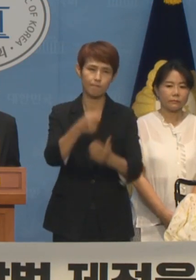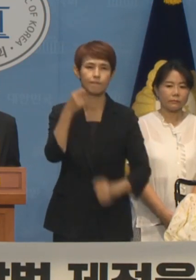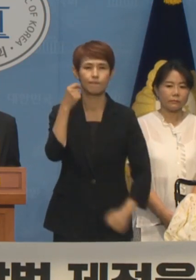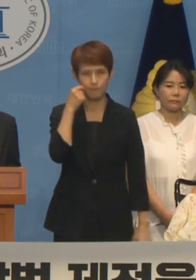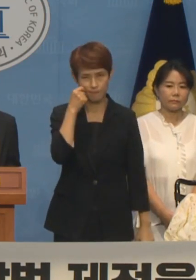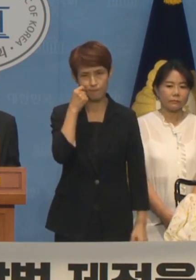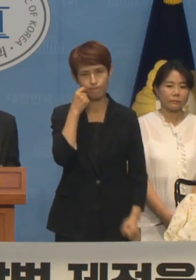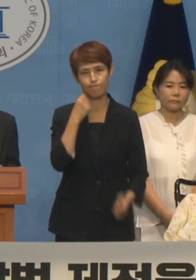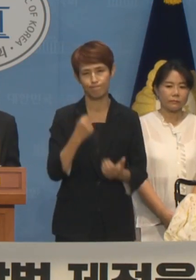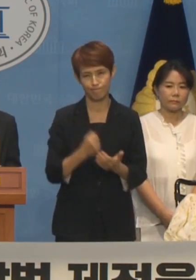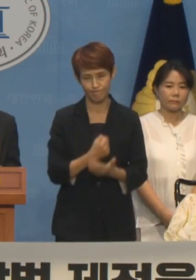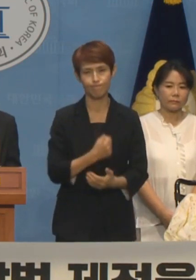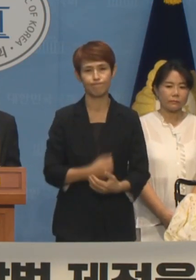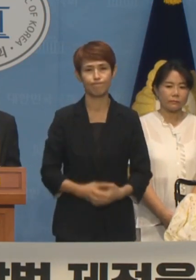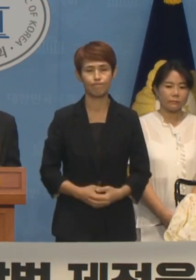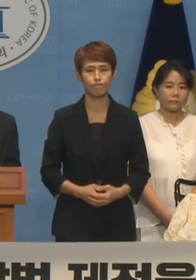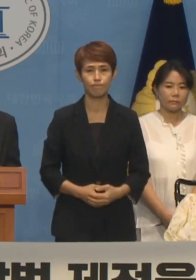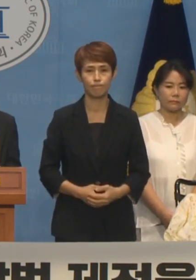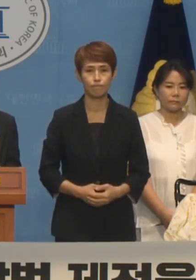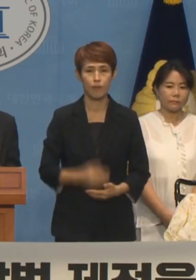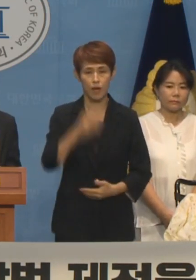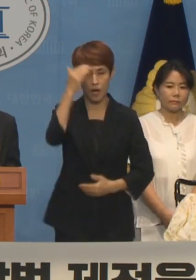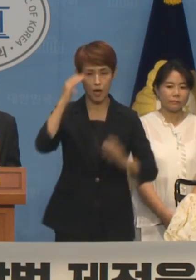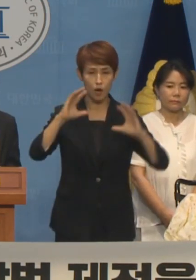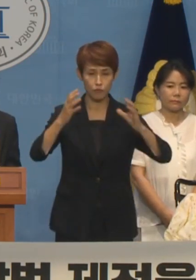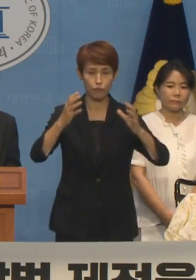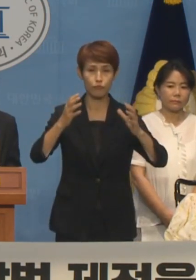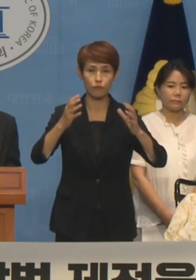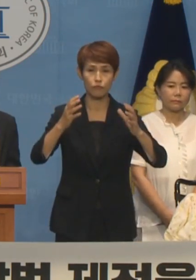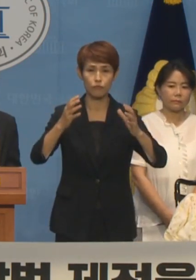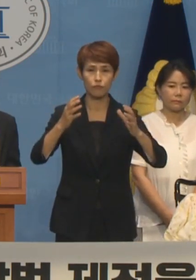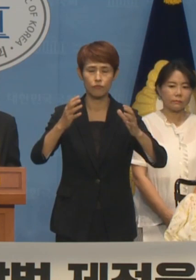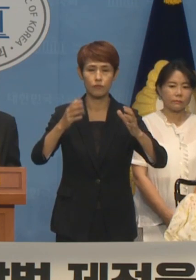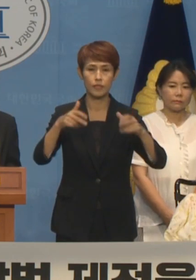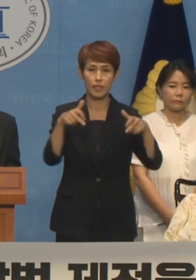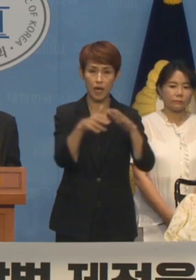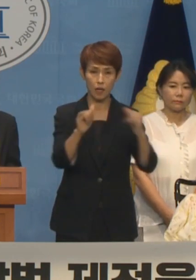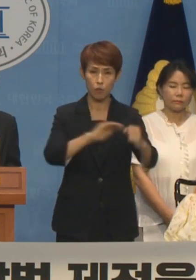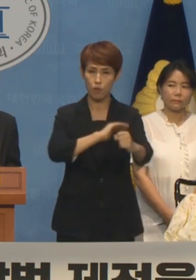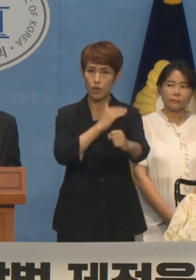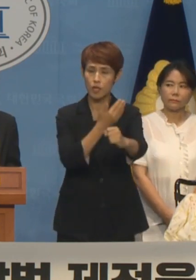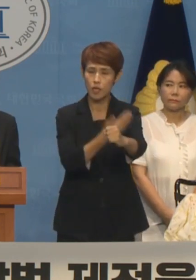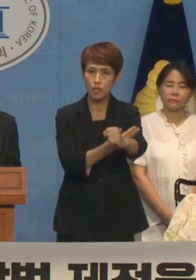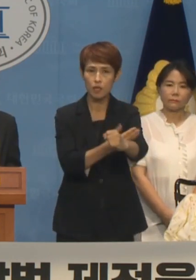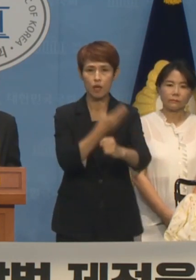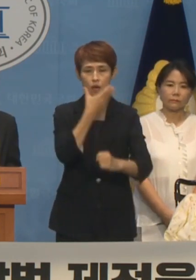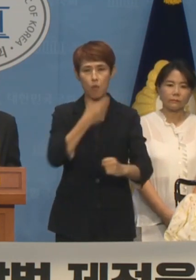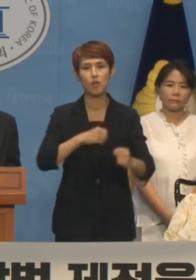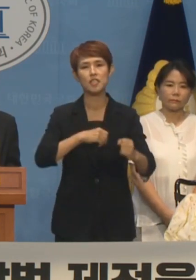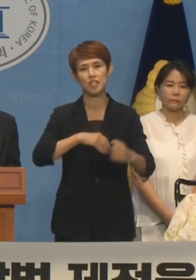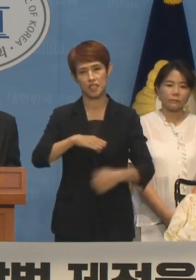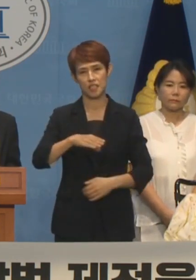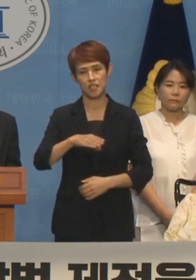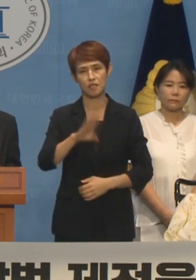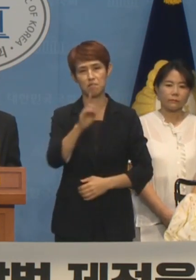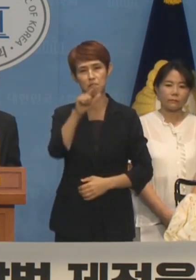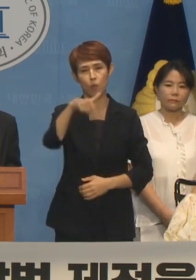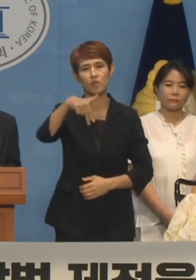못했습니다. 지금까지 대한민국 사회는 장애인의 권리를 복지라는 이름으로